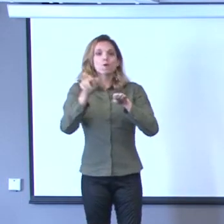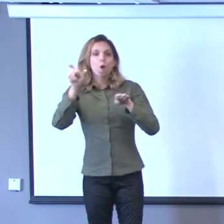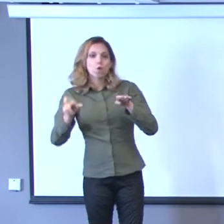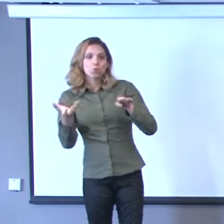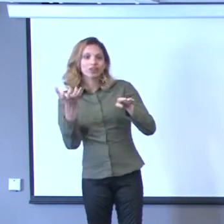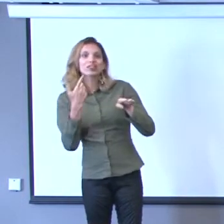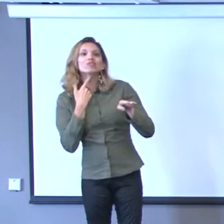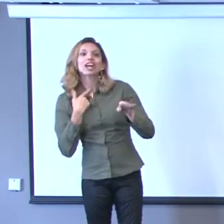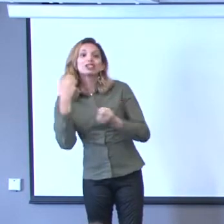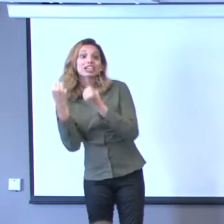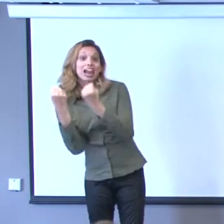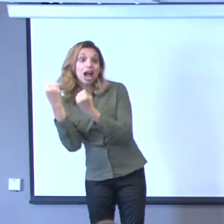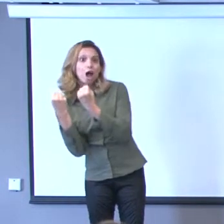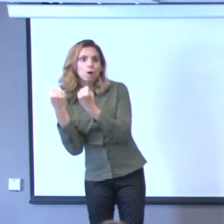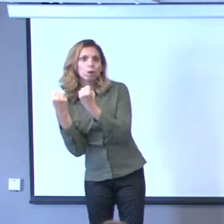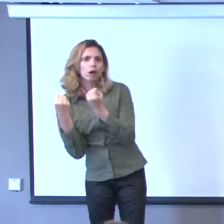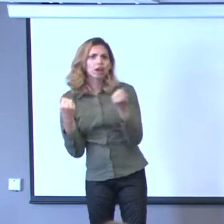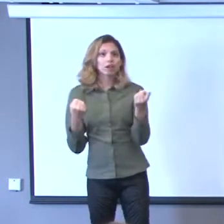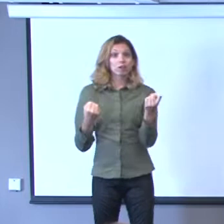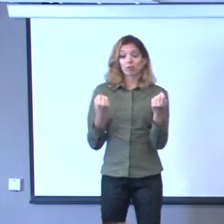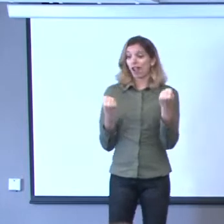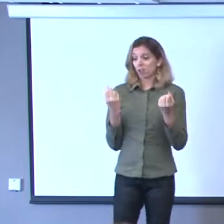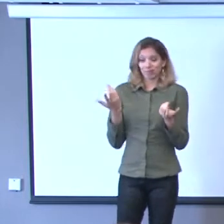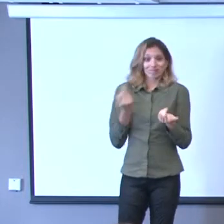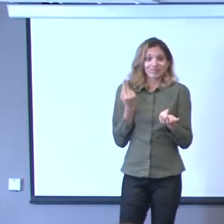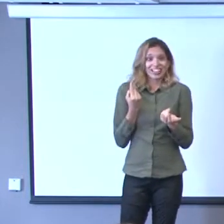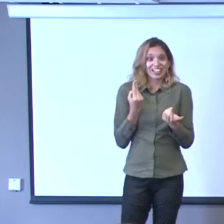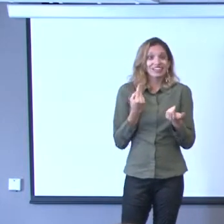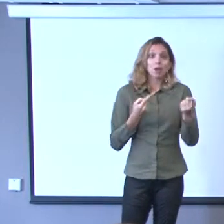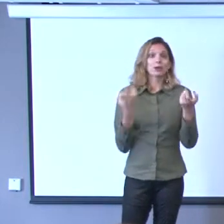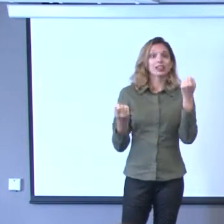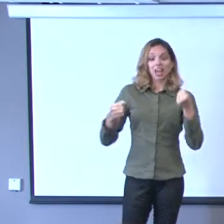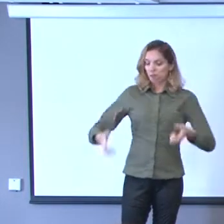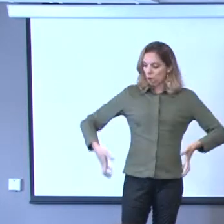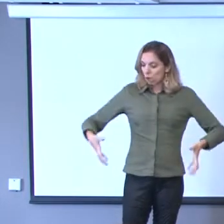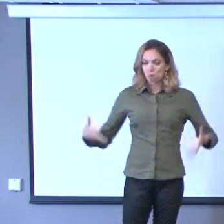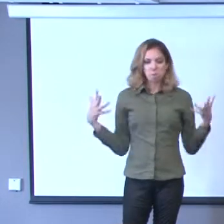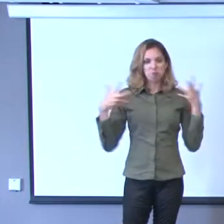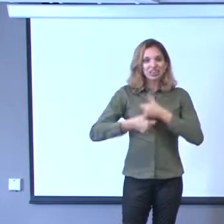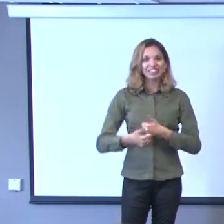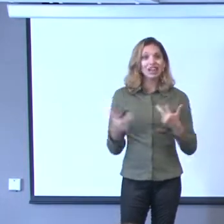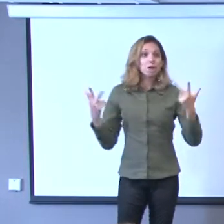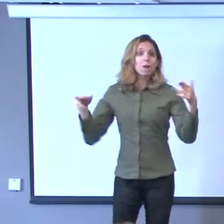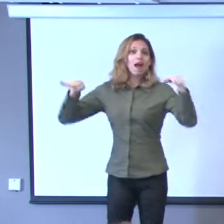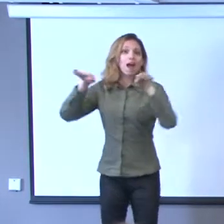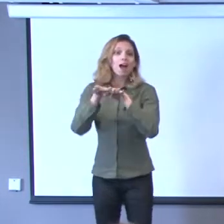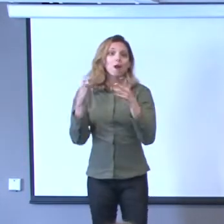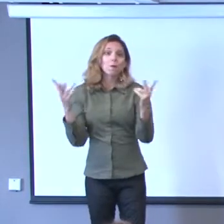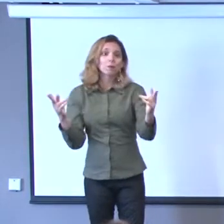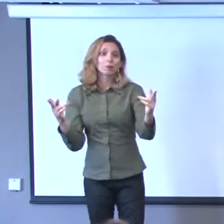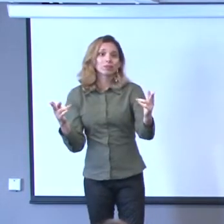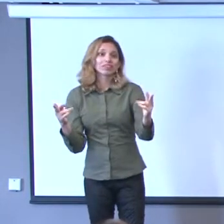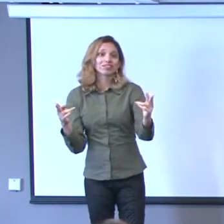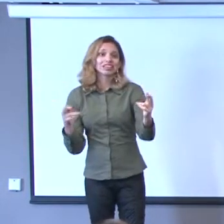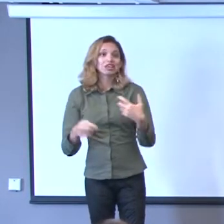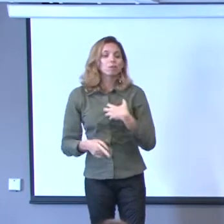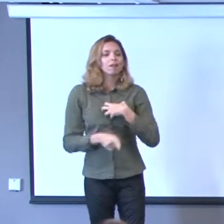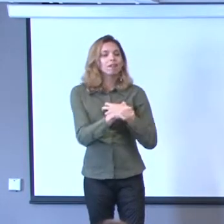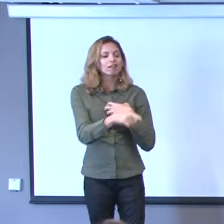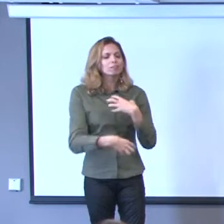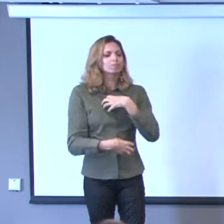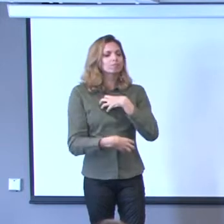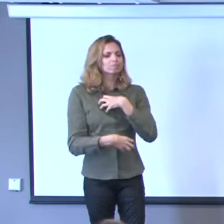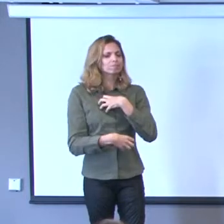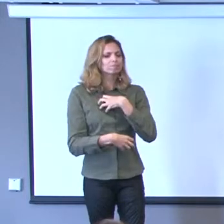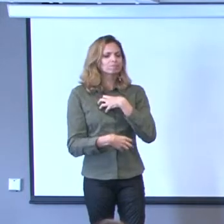ele queria estar, né, no mesmo posicionamento de todas as outras crianças. Ou seja, ele se sentia